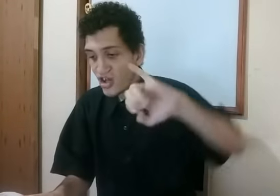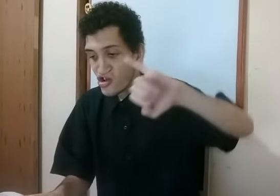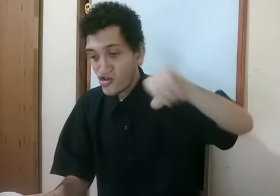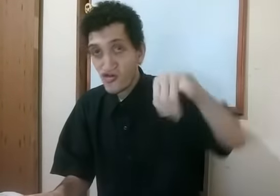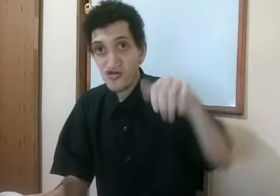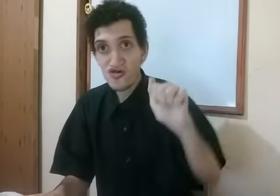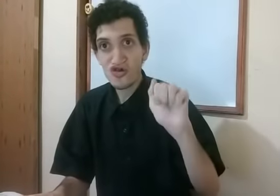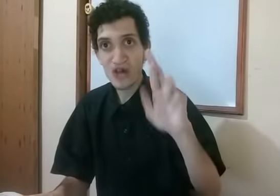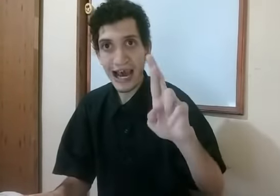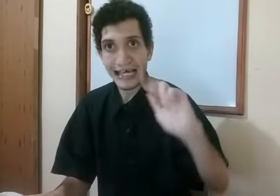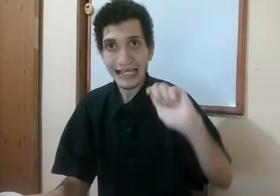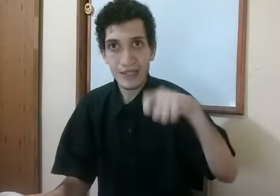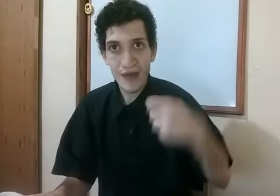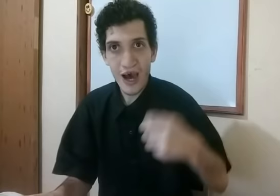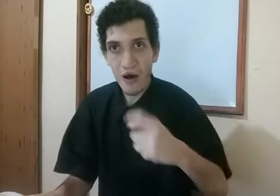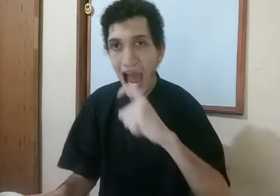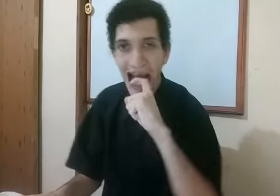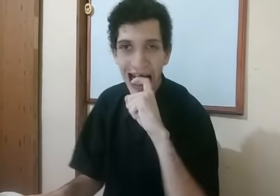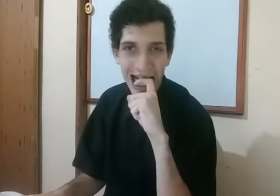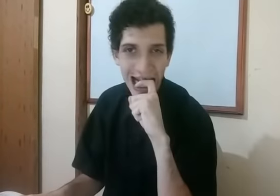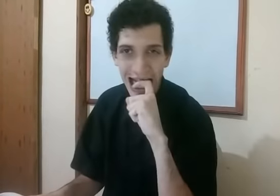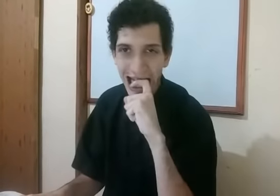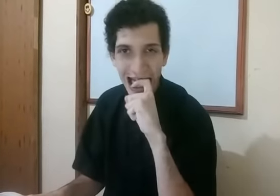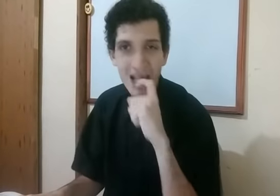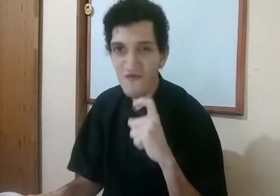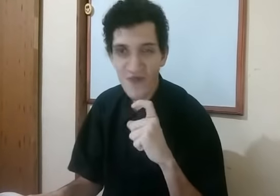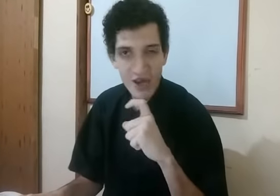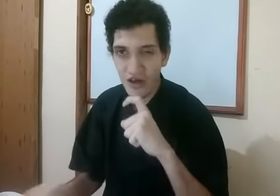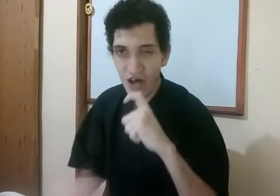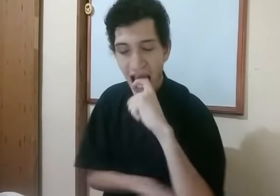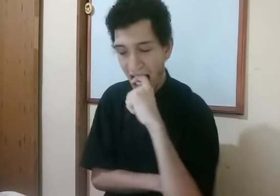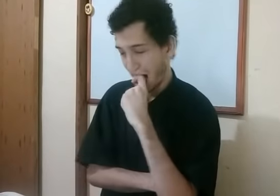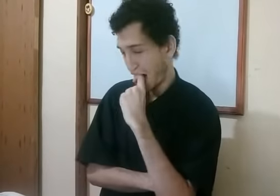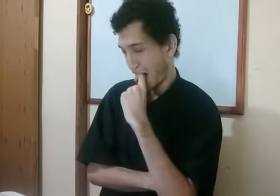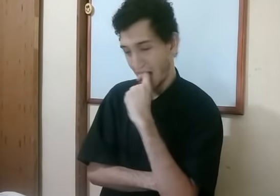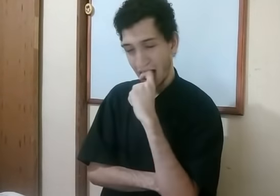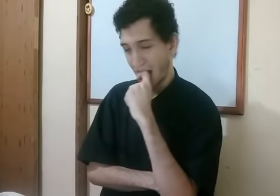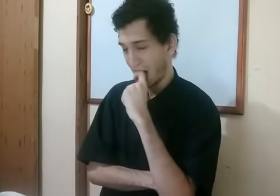Inveja. Não. Inveja.